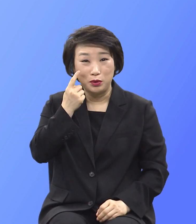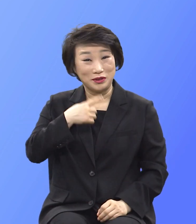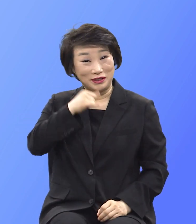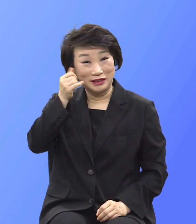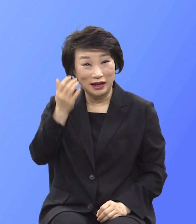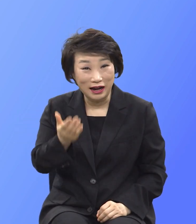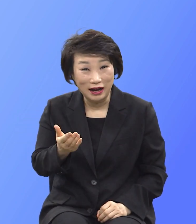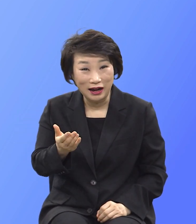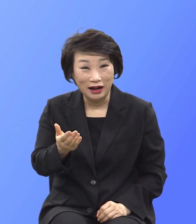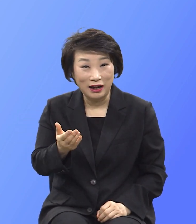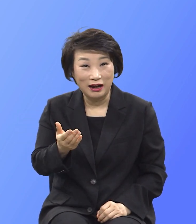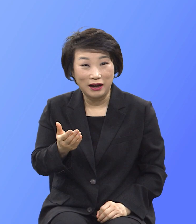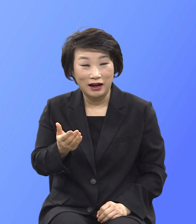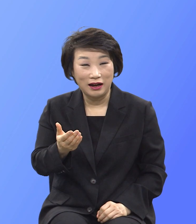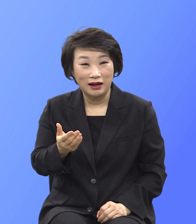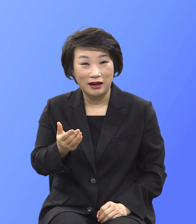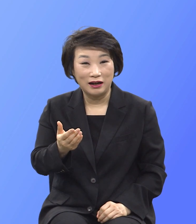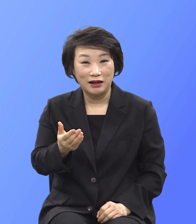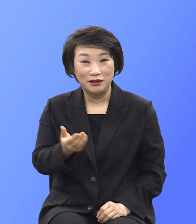있어요?